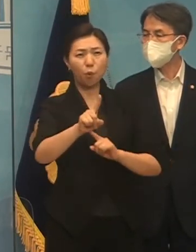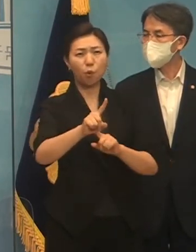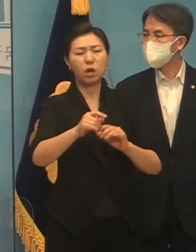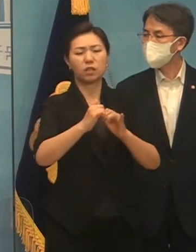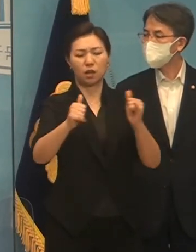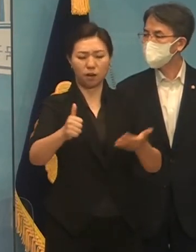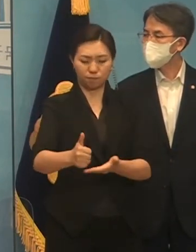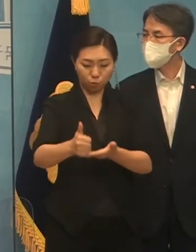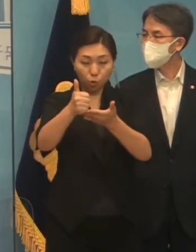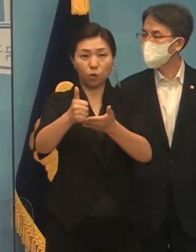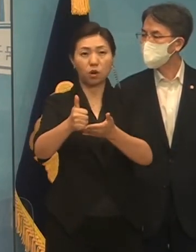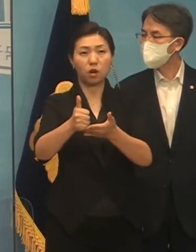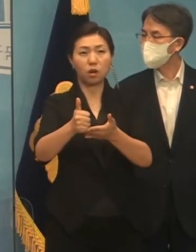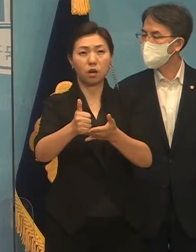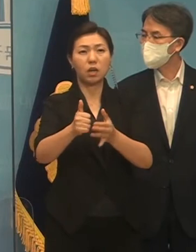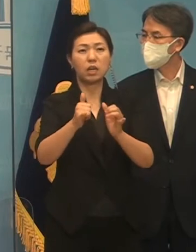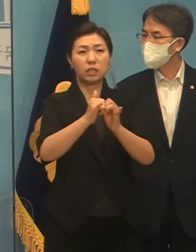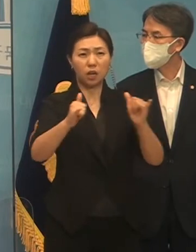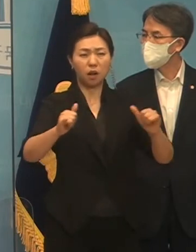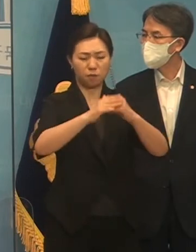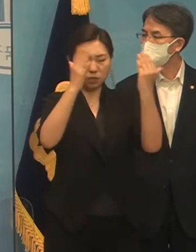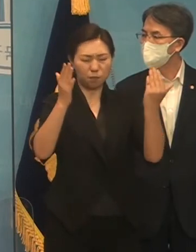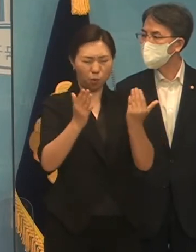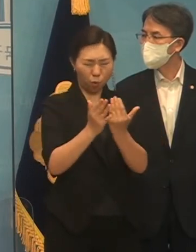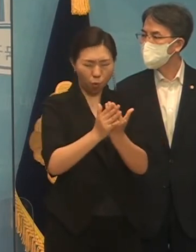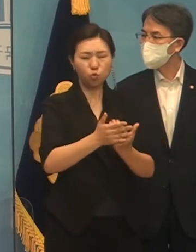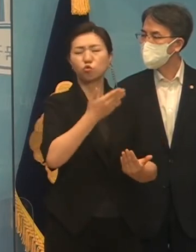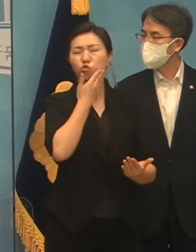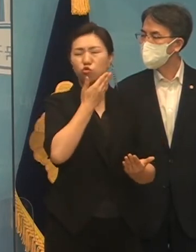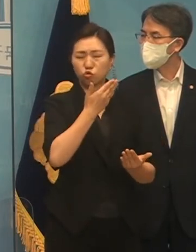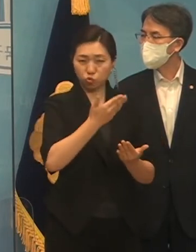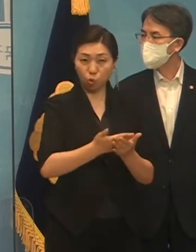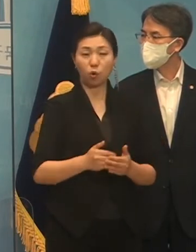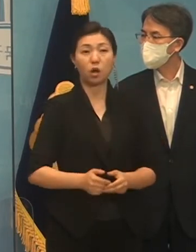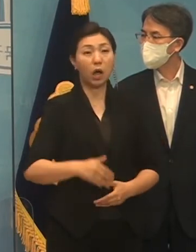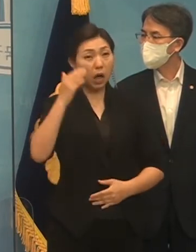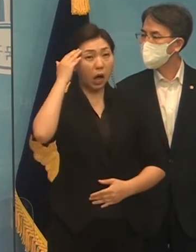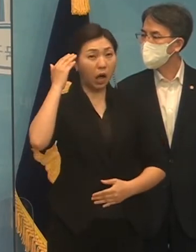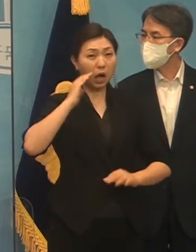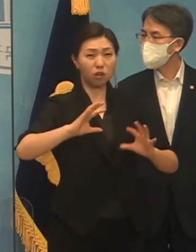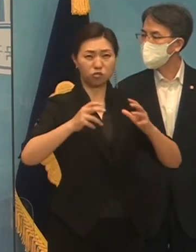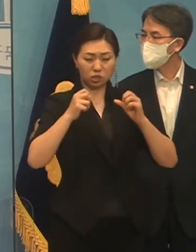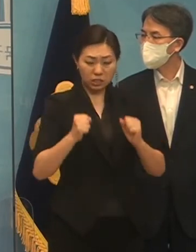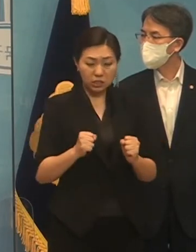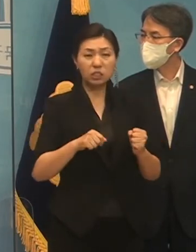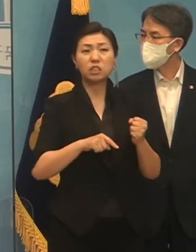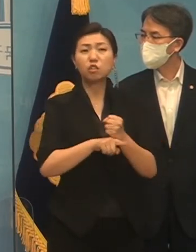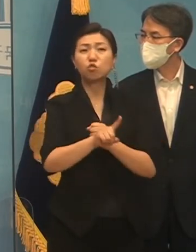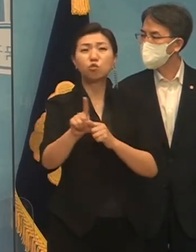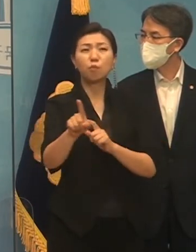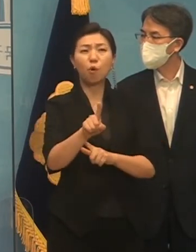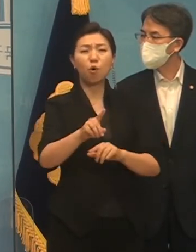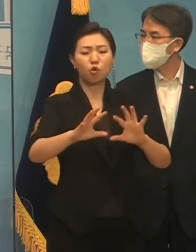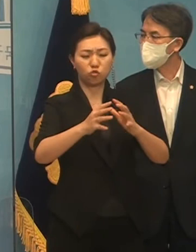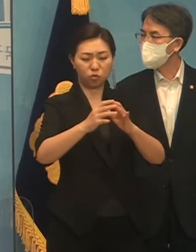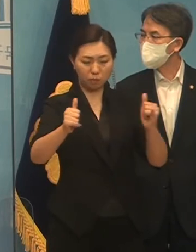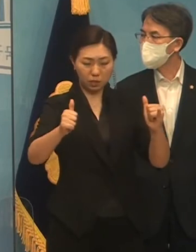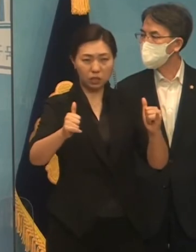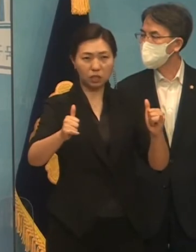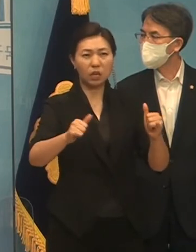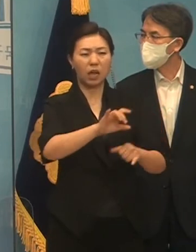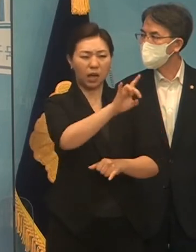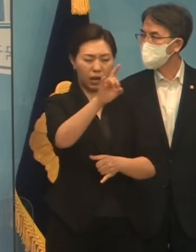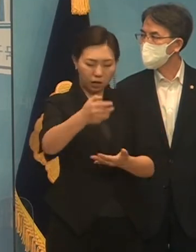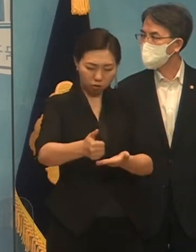존엄입니다. 인간은 모두 귀한 존재입니다. 대한민국이 존재하는 이유도 국민들을 귀하게